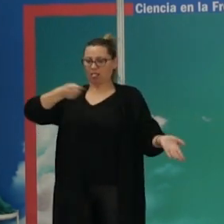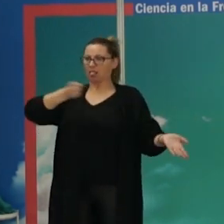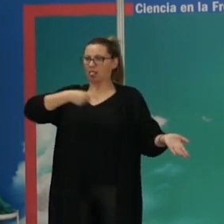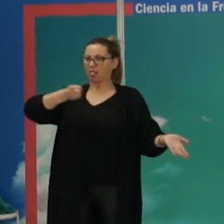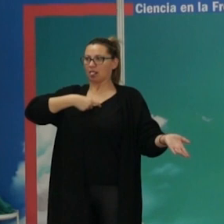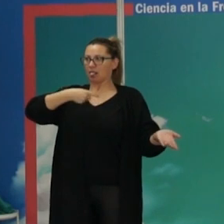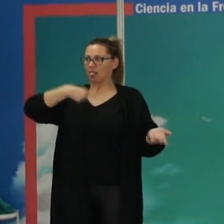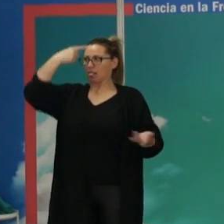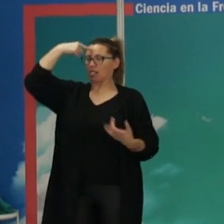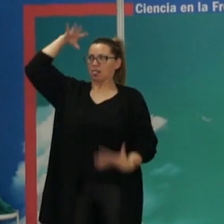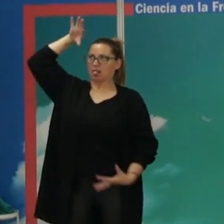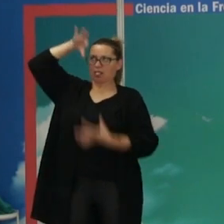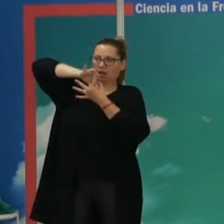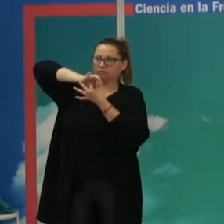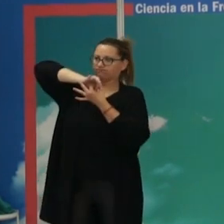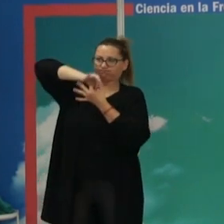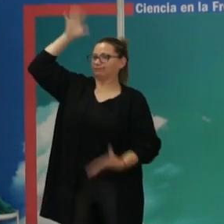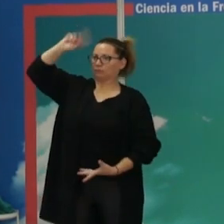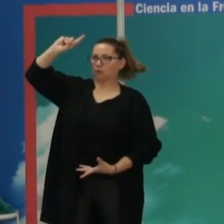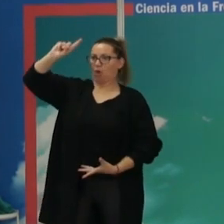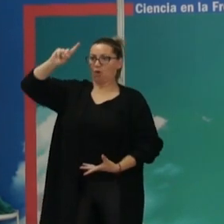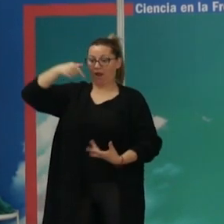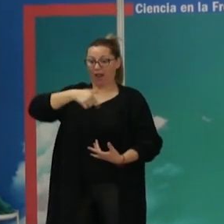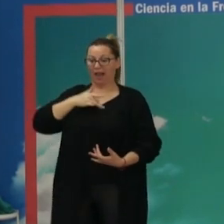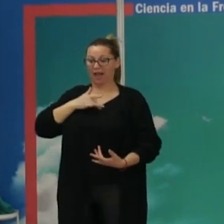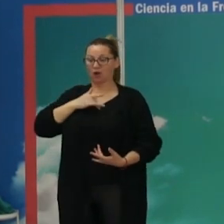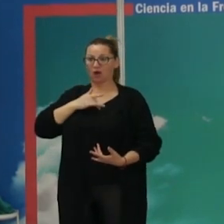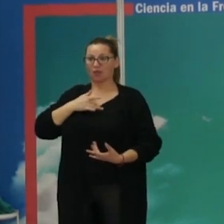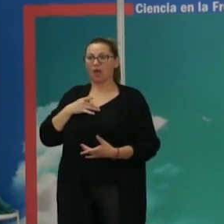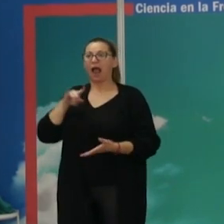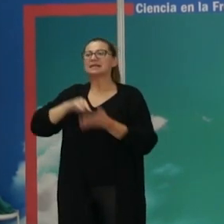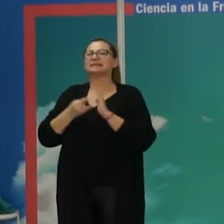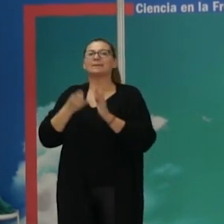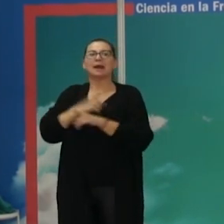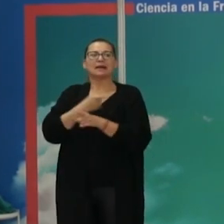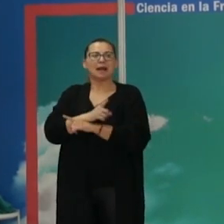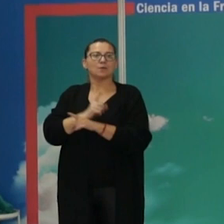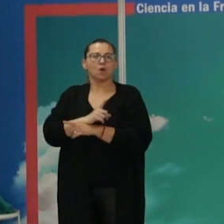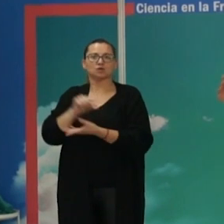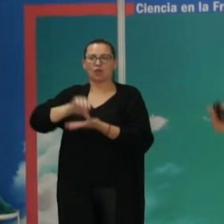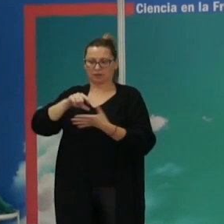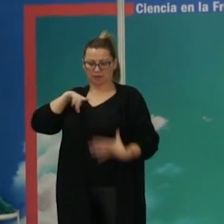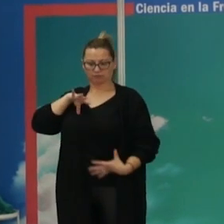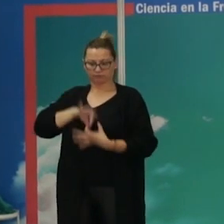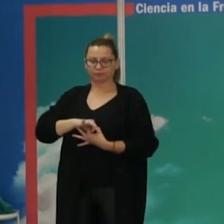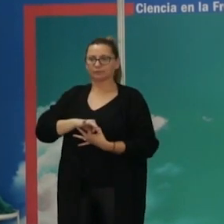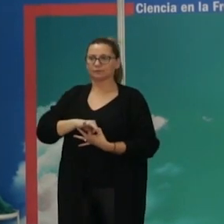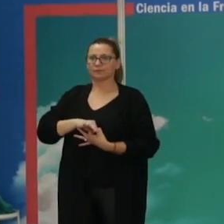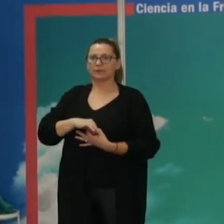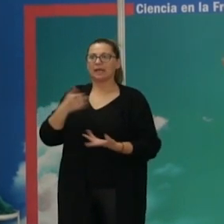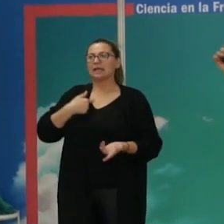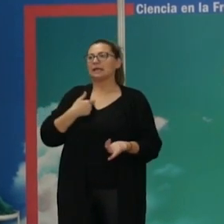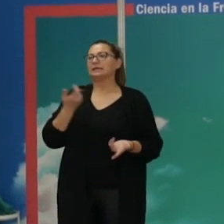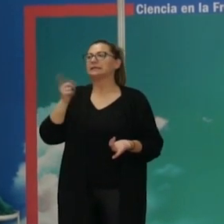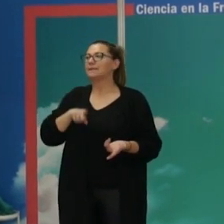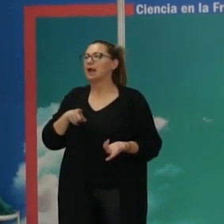del cerebro, depende del sistema nervioso central. El incremento de la presión sanguínea es una función que habla de la integración del